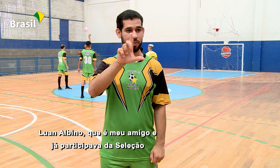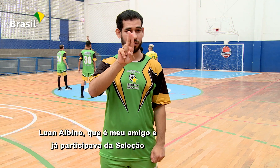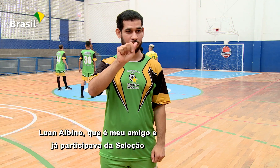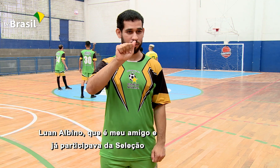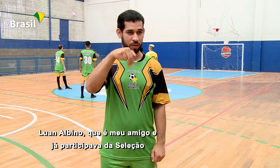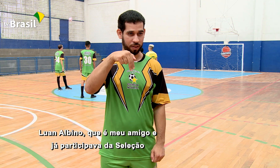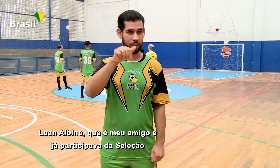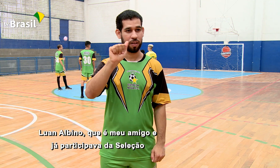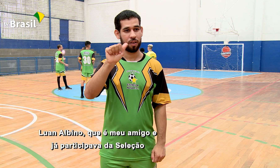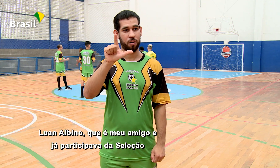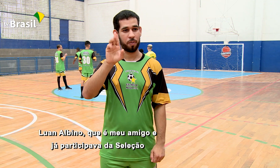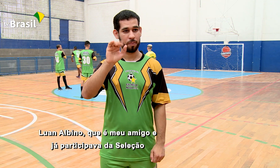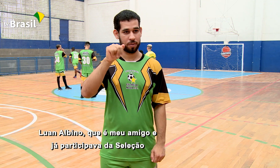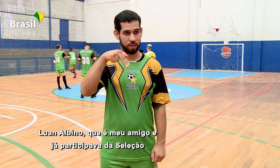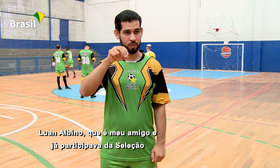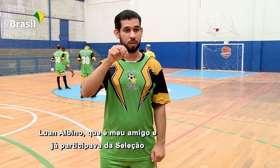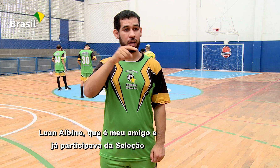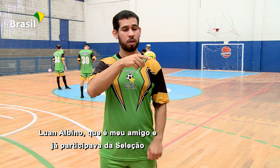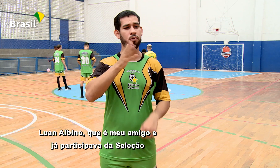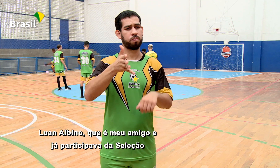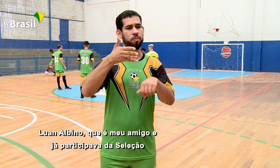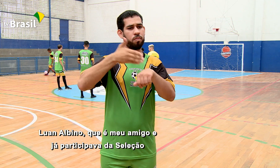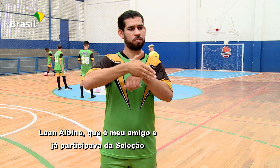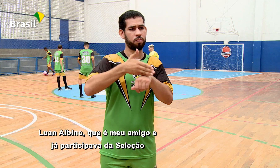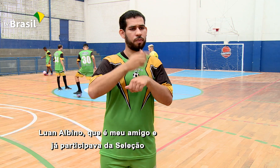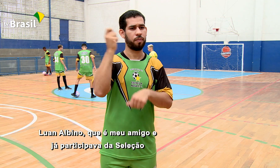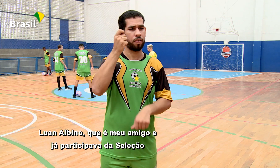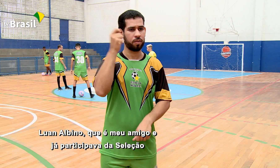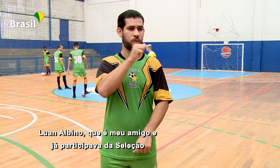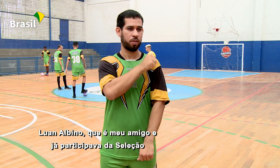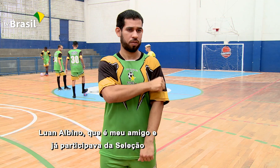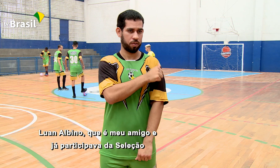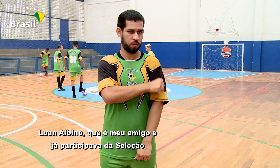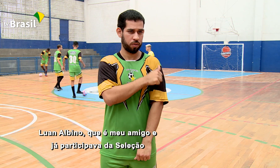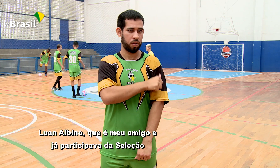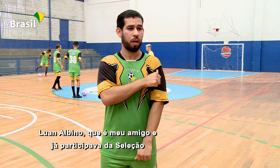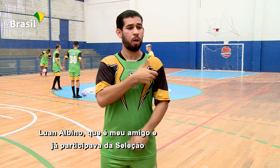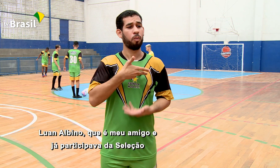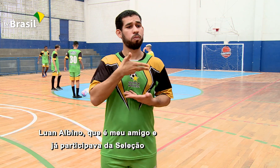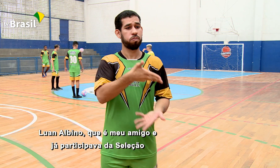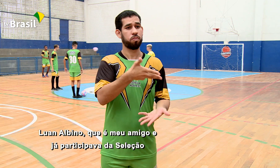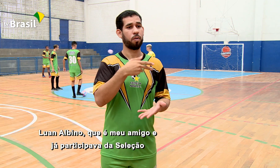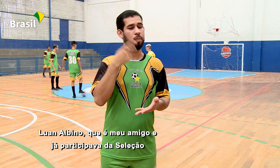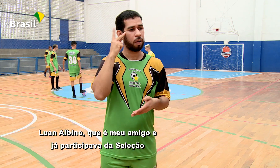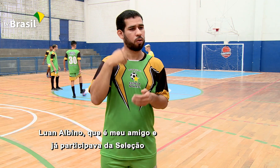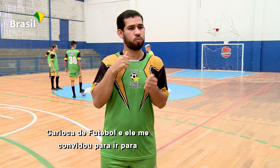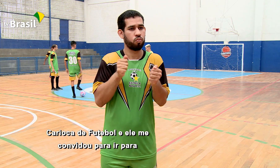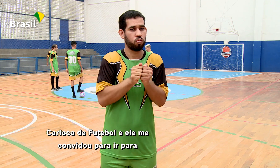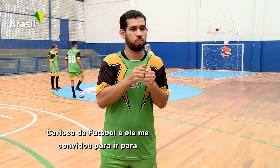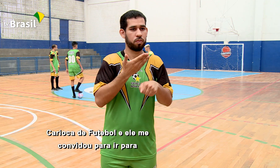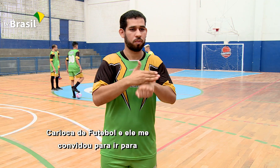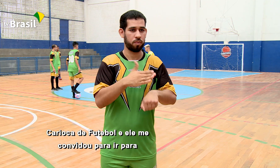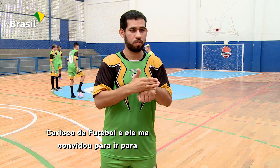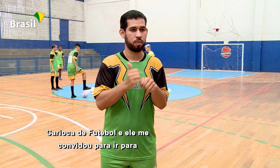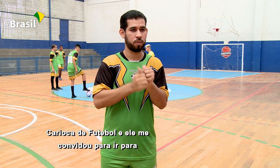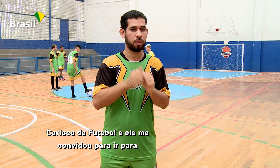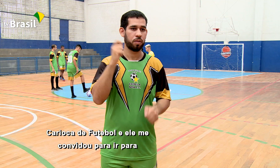Luan Albino, que é meu amigo, e já participava da seleção carioca de futebol. E ele